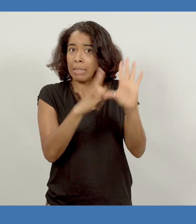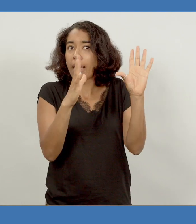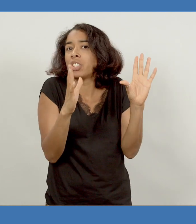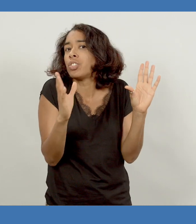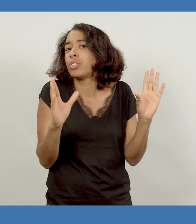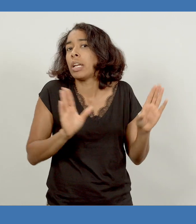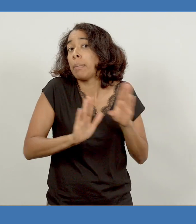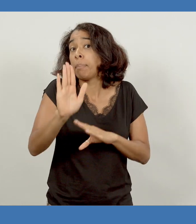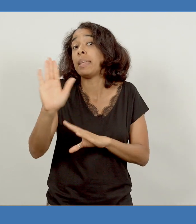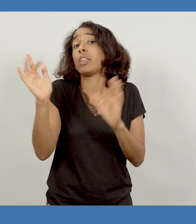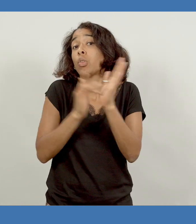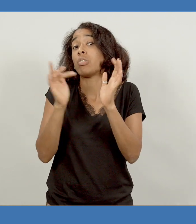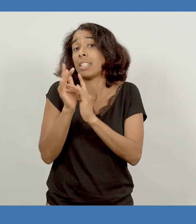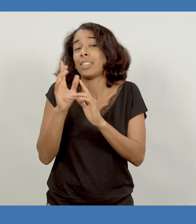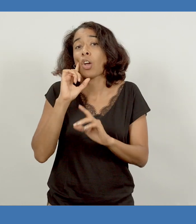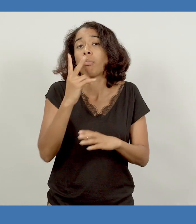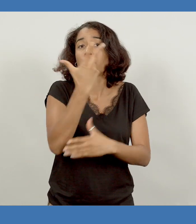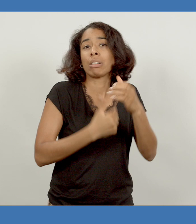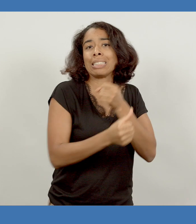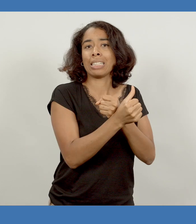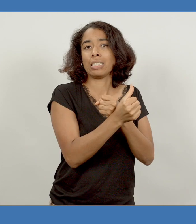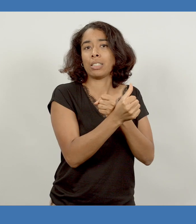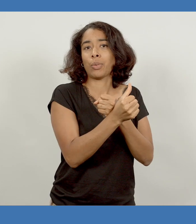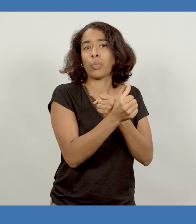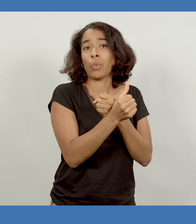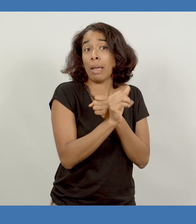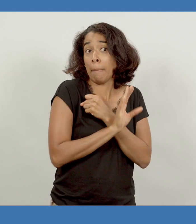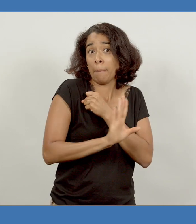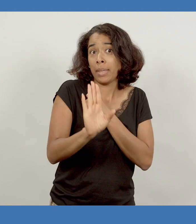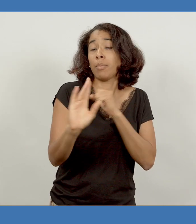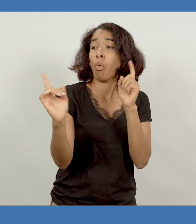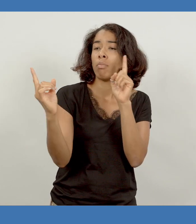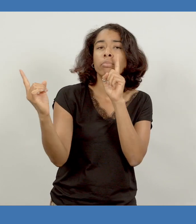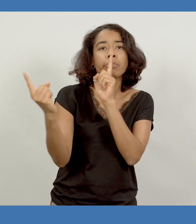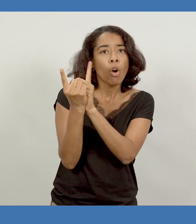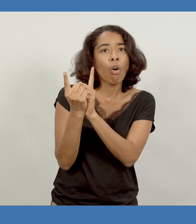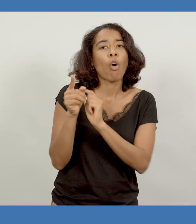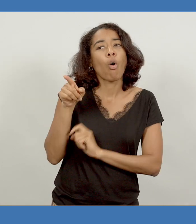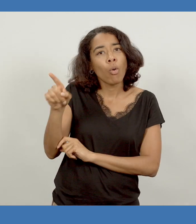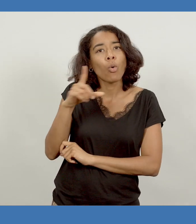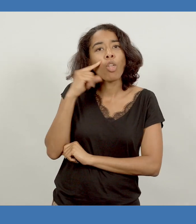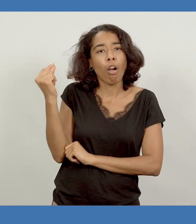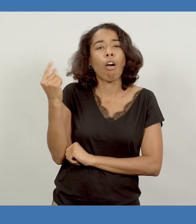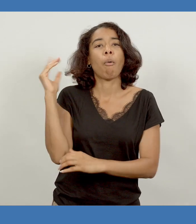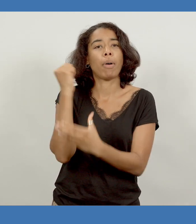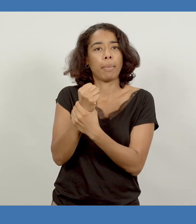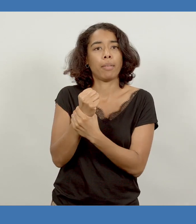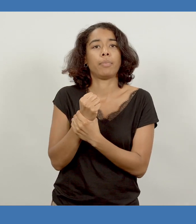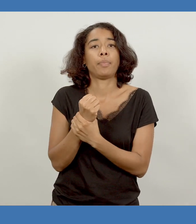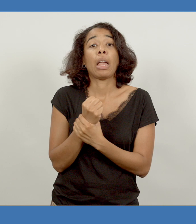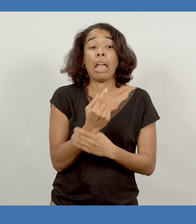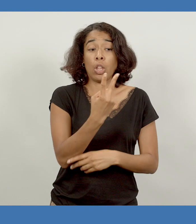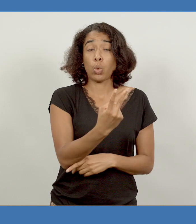une manifestation de la Trinité qui vient parler directement à Abraham et qui ensuite, deux d'entre eux vont